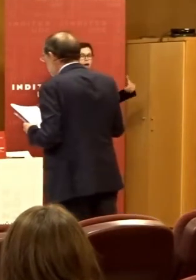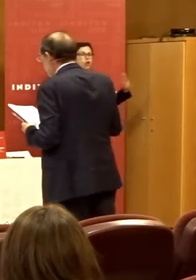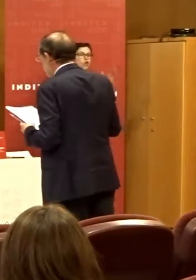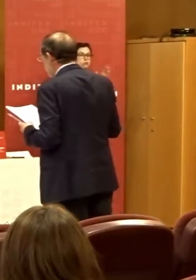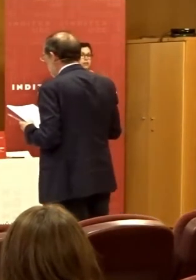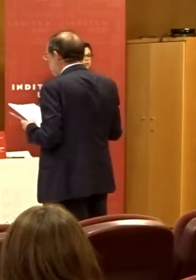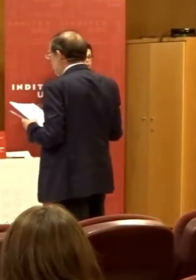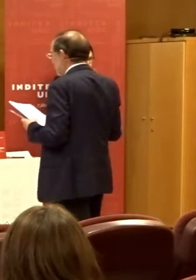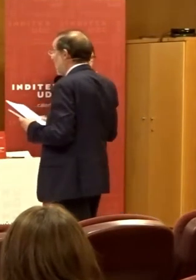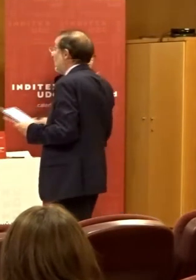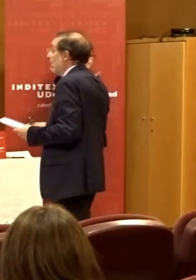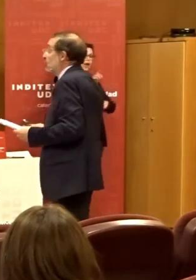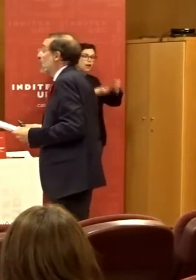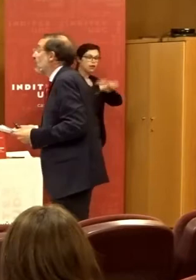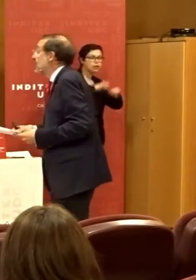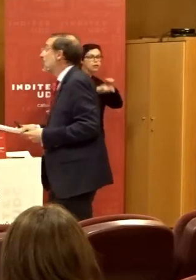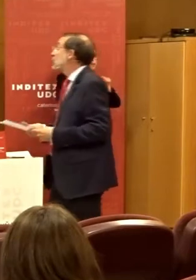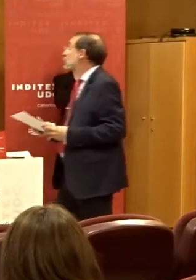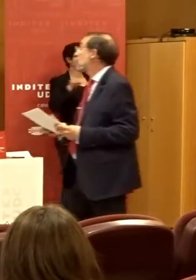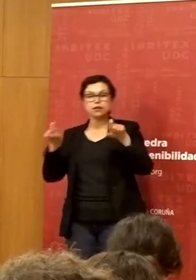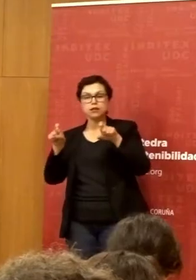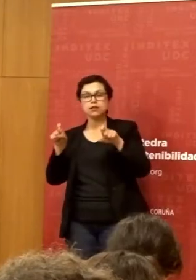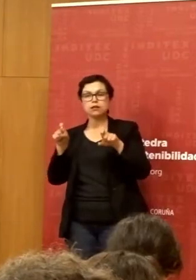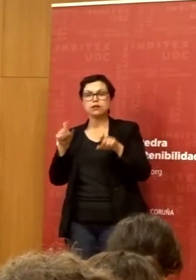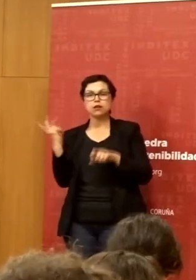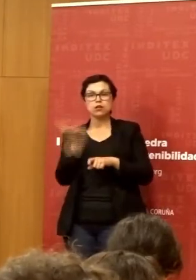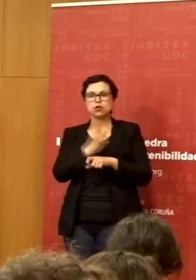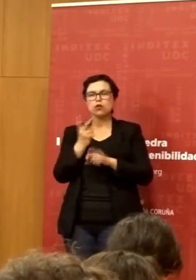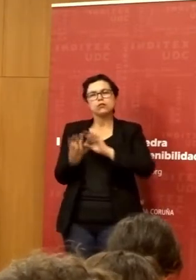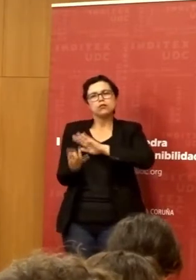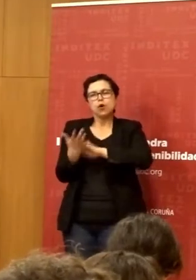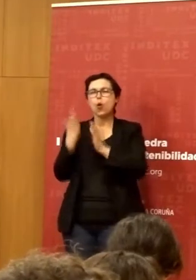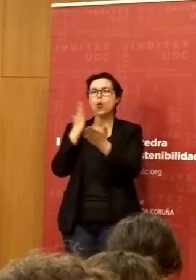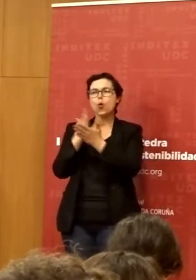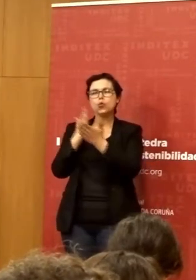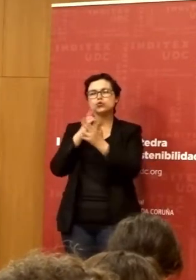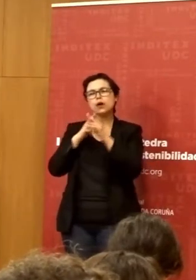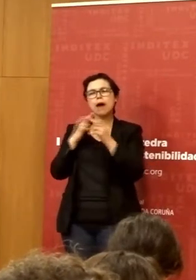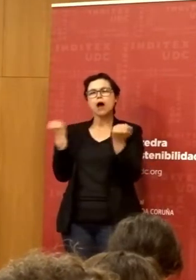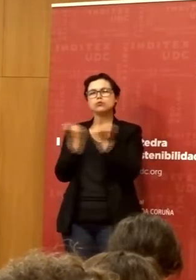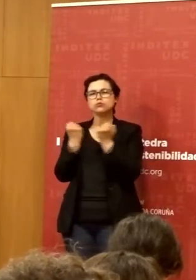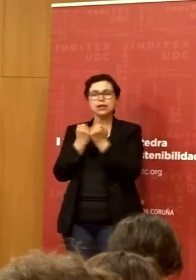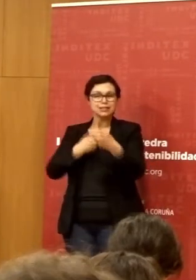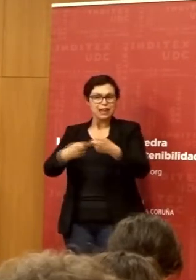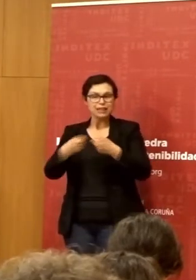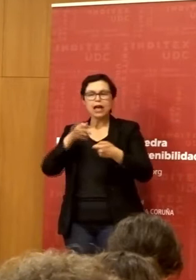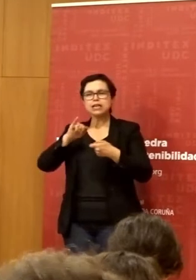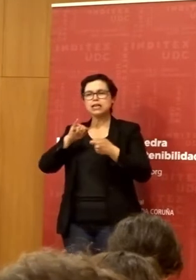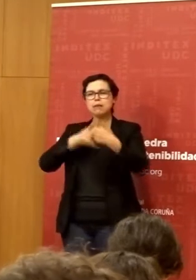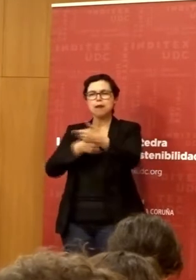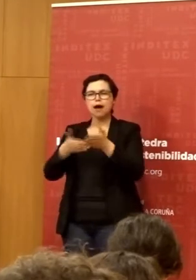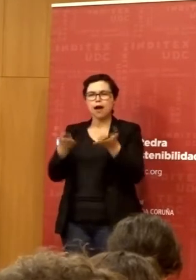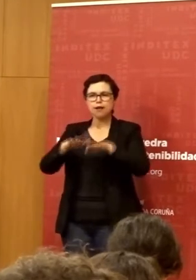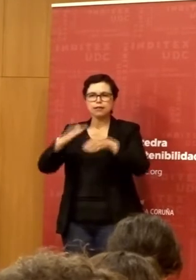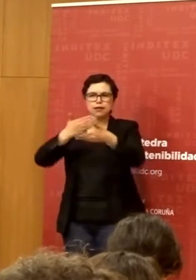2013 Tempe y APSA pusieron en marcha un curso de auxiliar de tienda y paquetería, un curso que